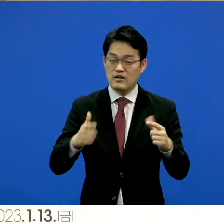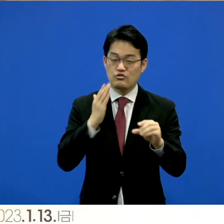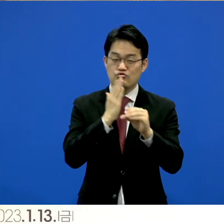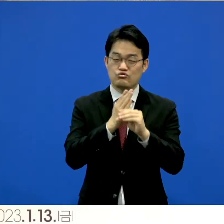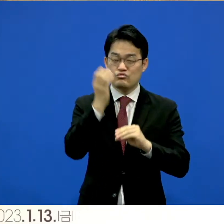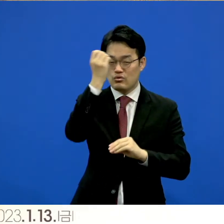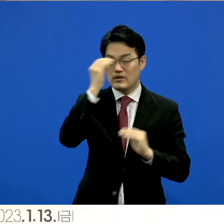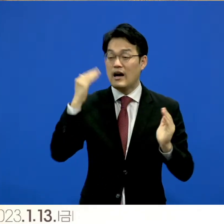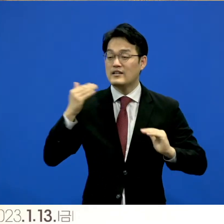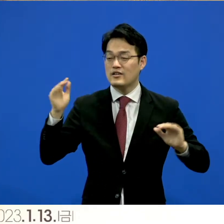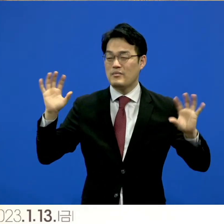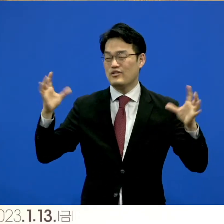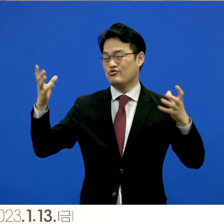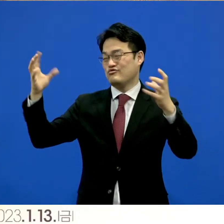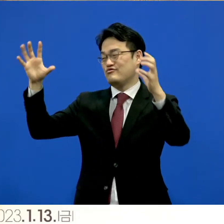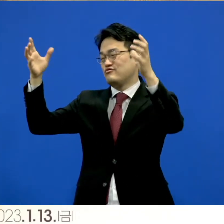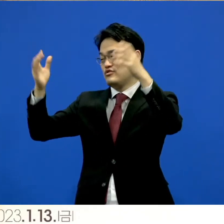것은